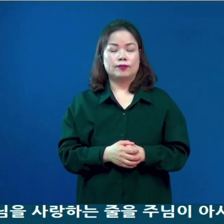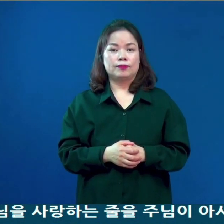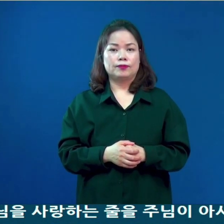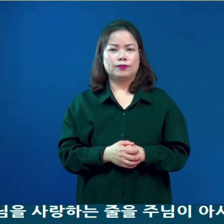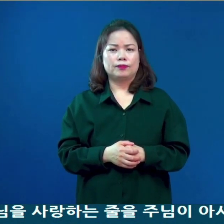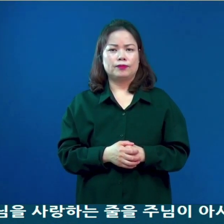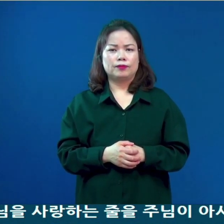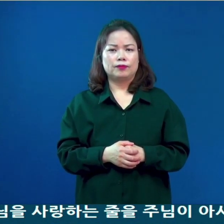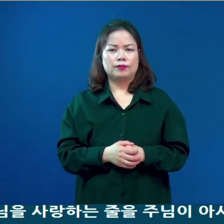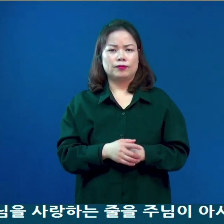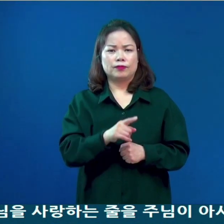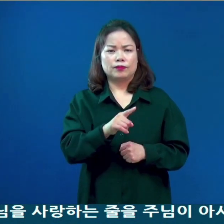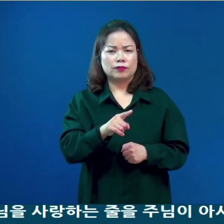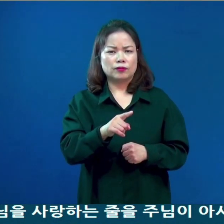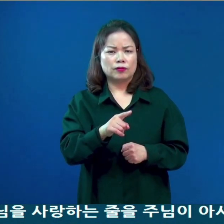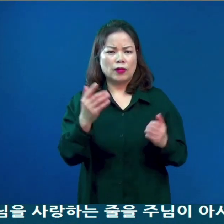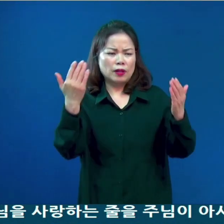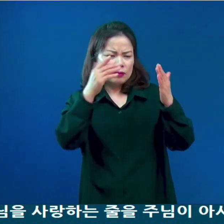그 어목 같은 시기에